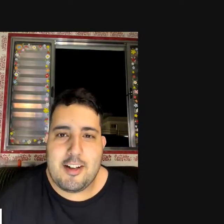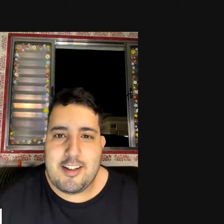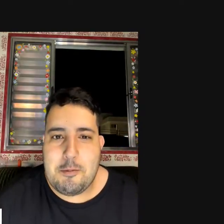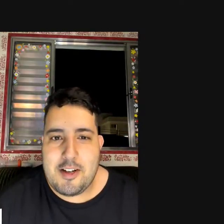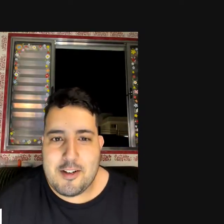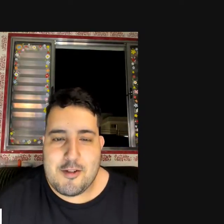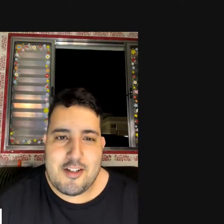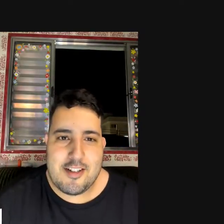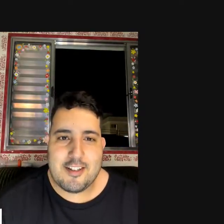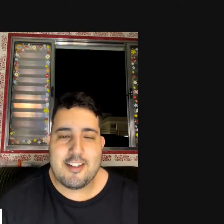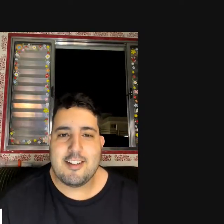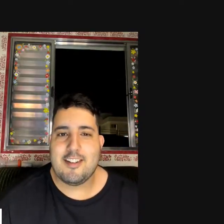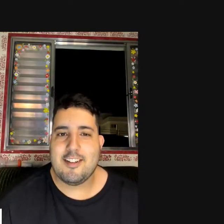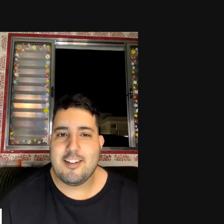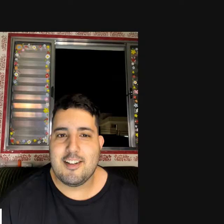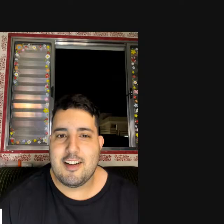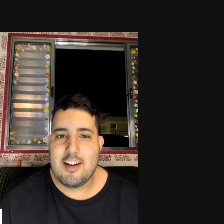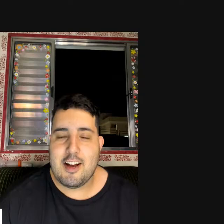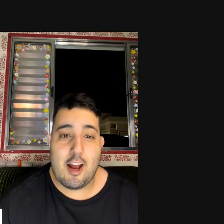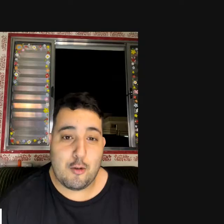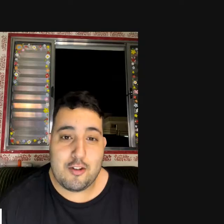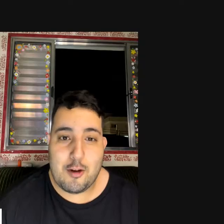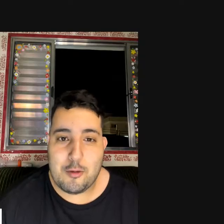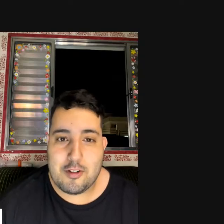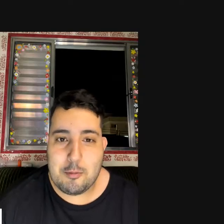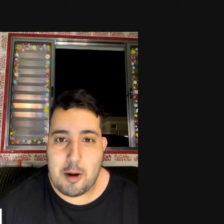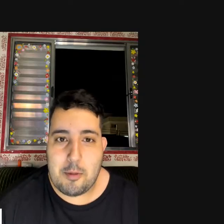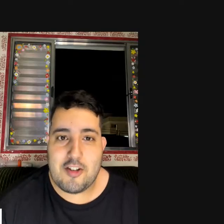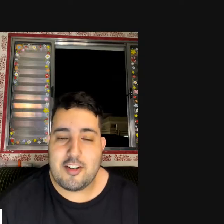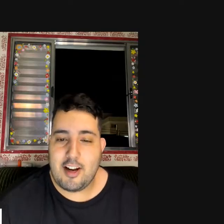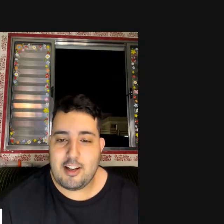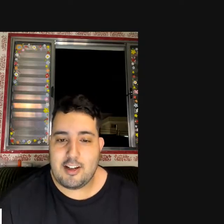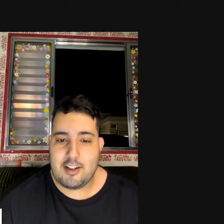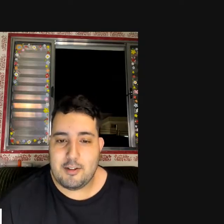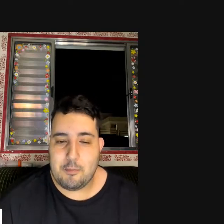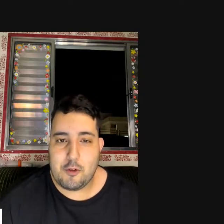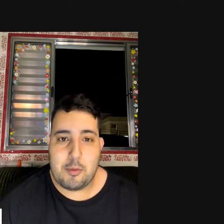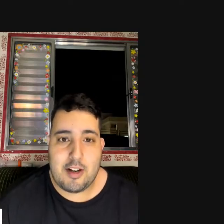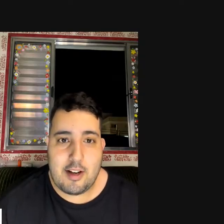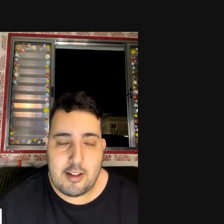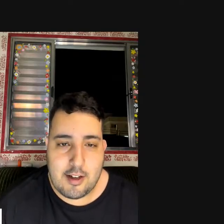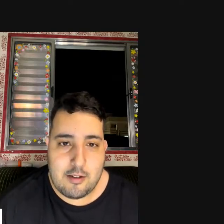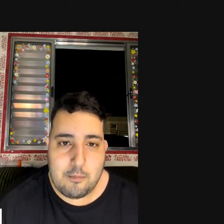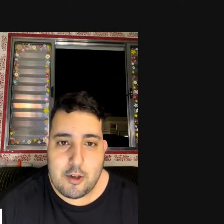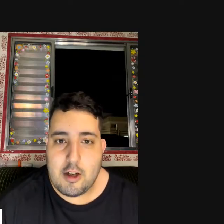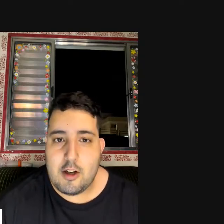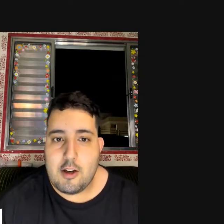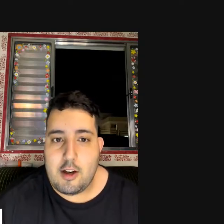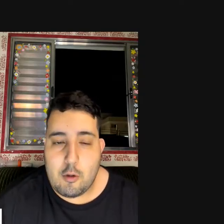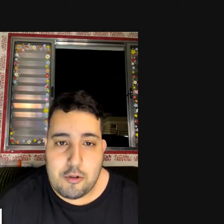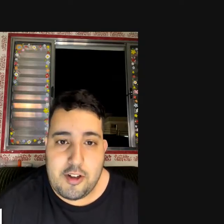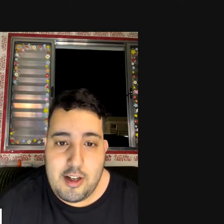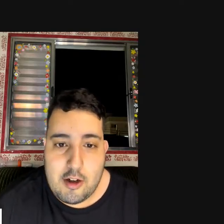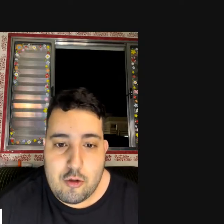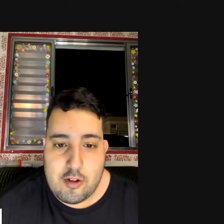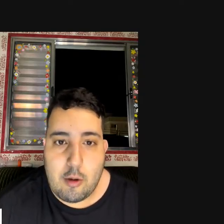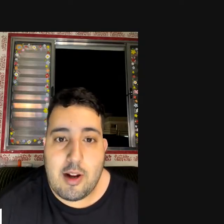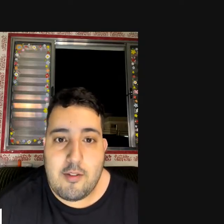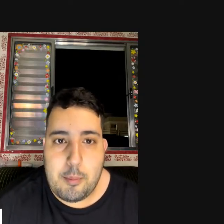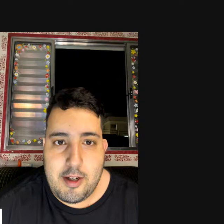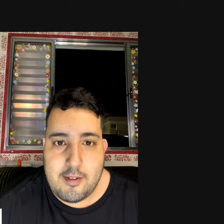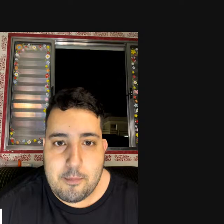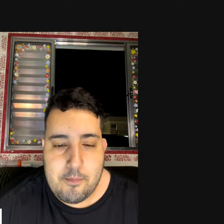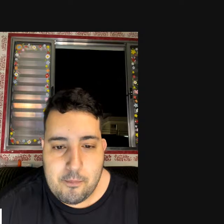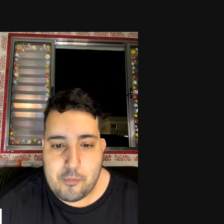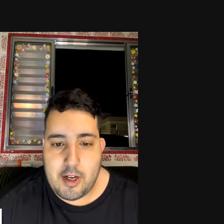Então ela está terminando de ajustar a parte técnica ali, esperando ela entrar. Eu consegui ajustar o